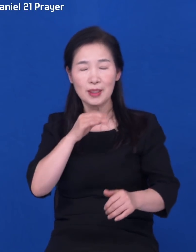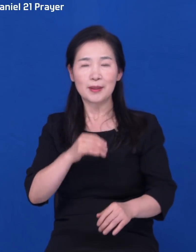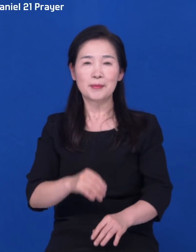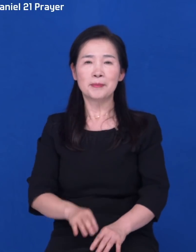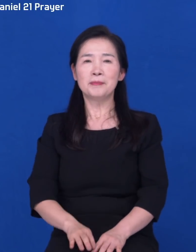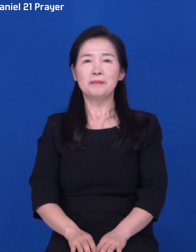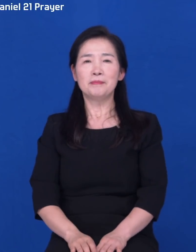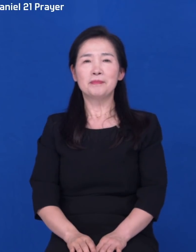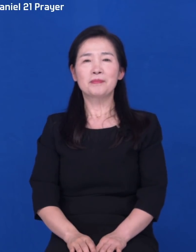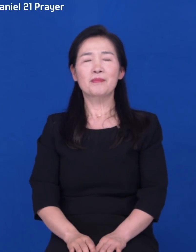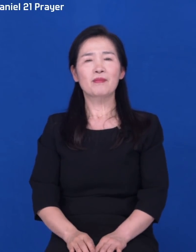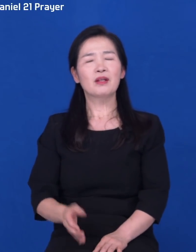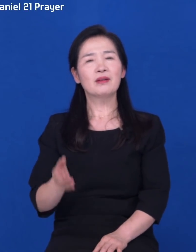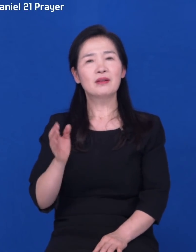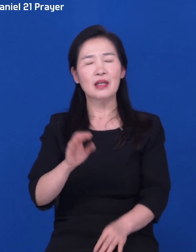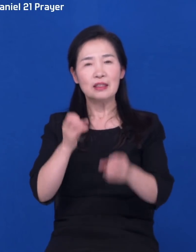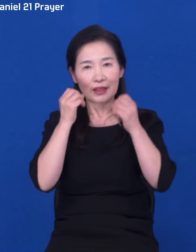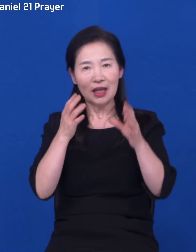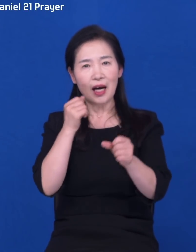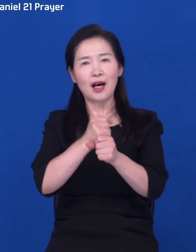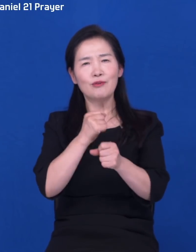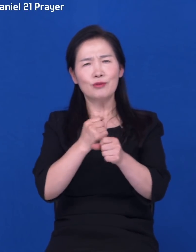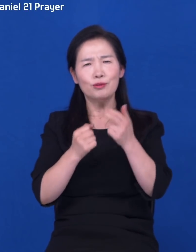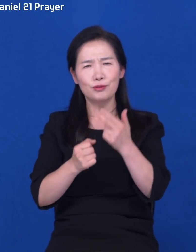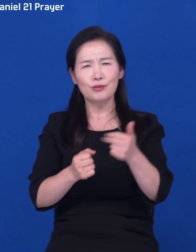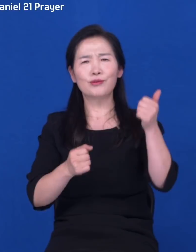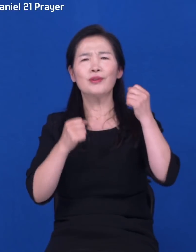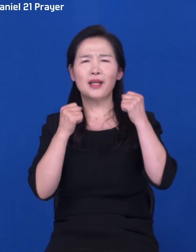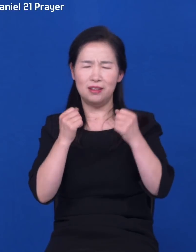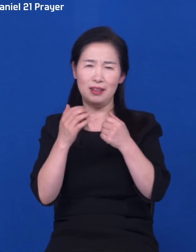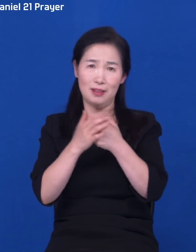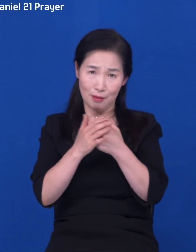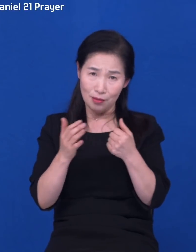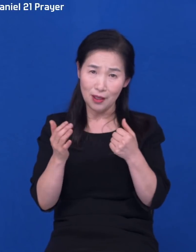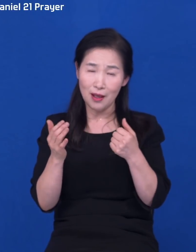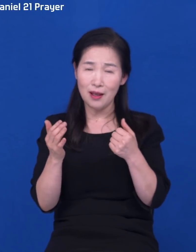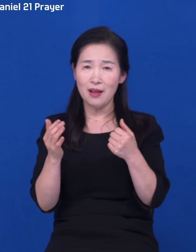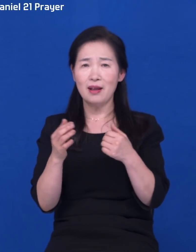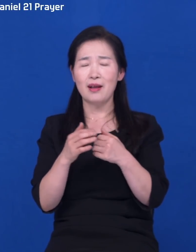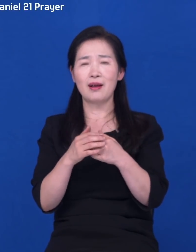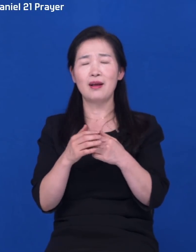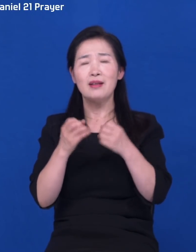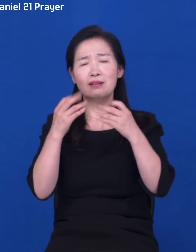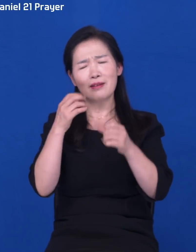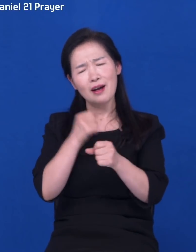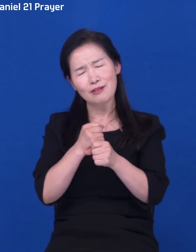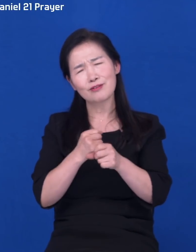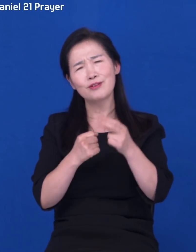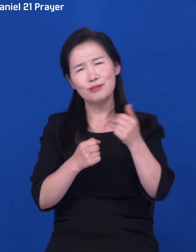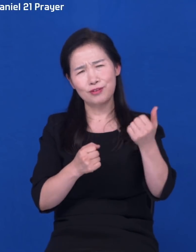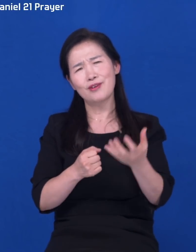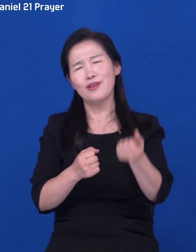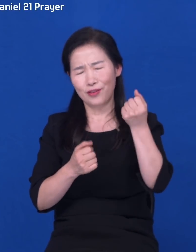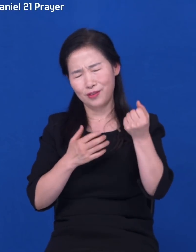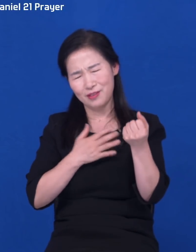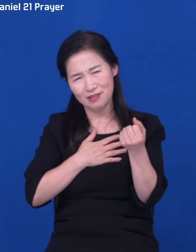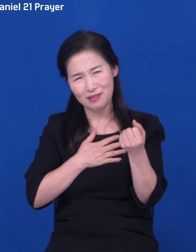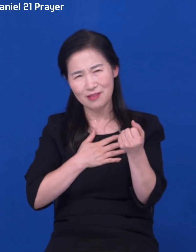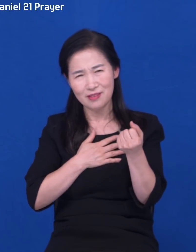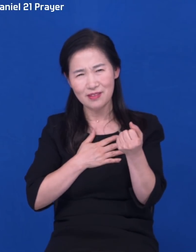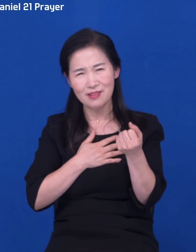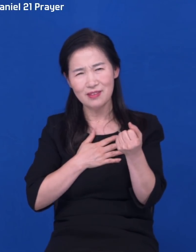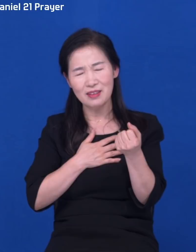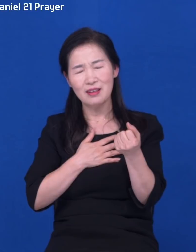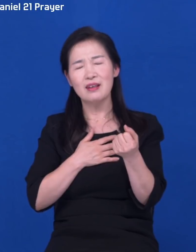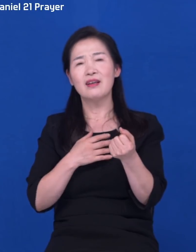거기서는 창조주가 계시기 때문에 그 창조주가 주인이고, 그 창조주가 근데 나중에 예수님을